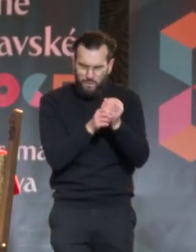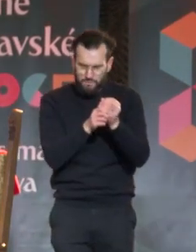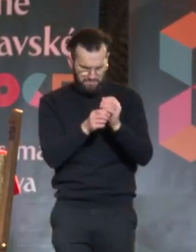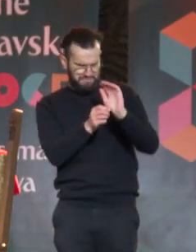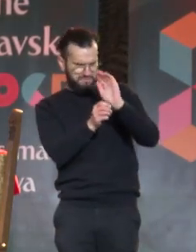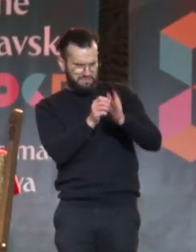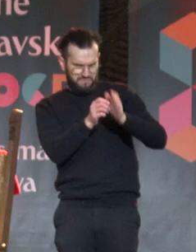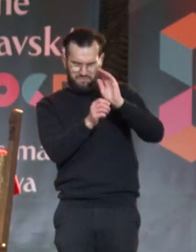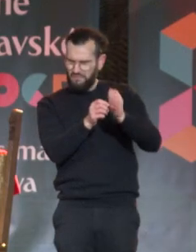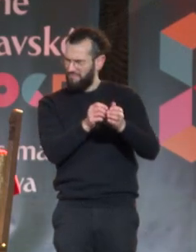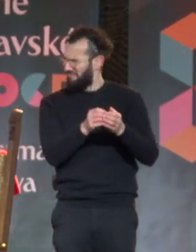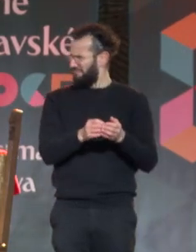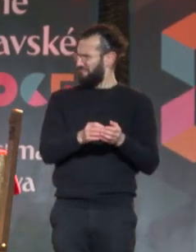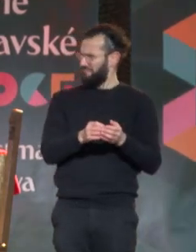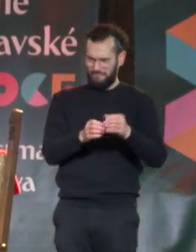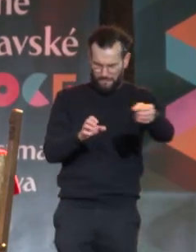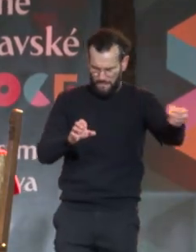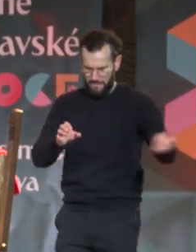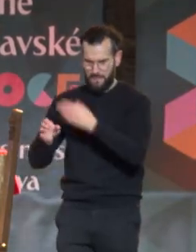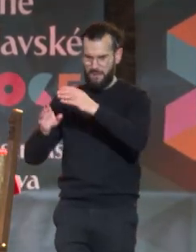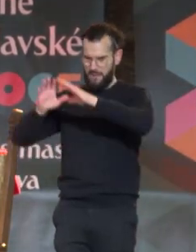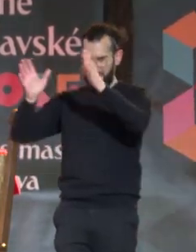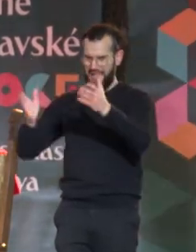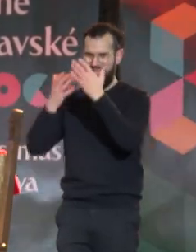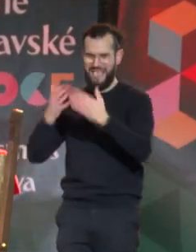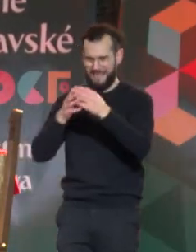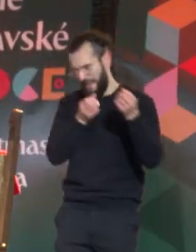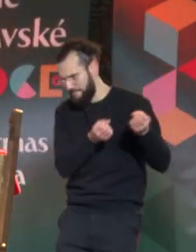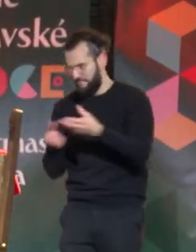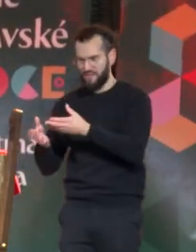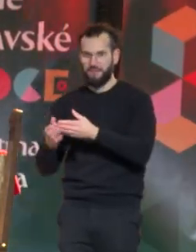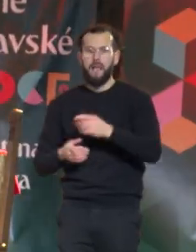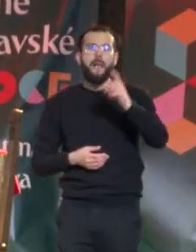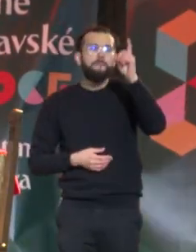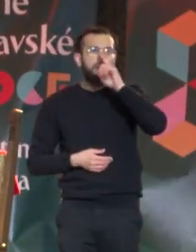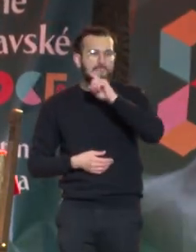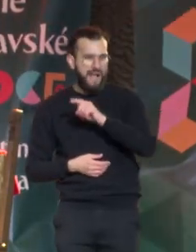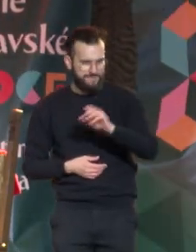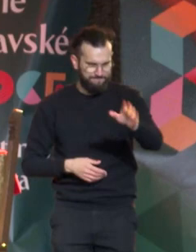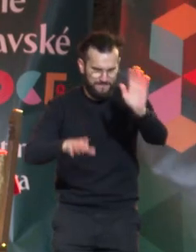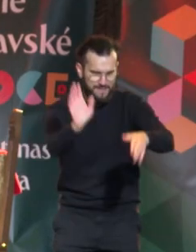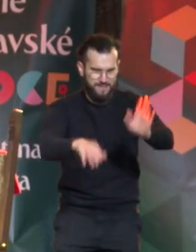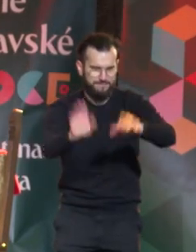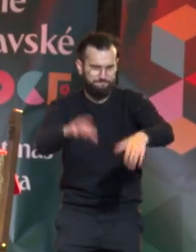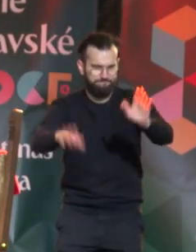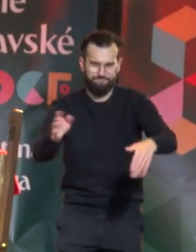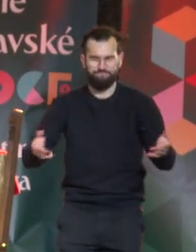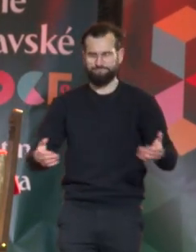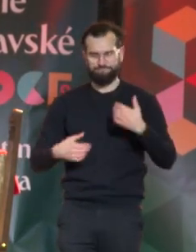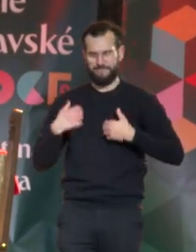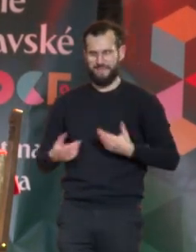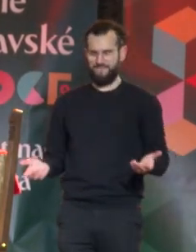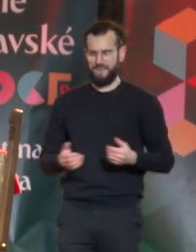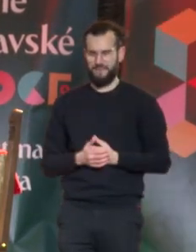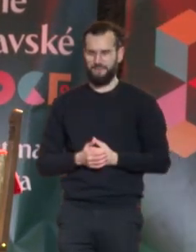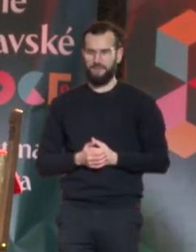prstom a šup s tým do klietky. Mama ju celú oprašuje, asi sa hnevá a